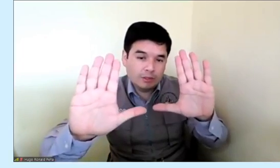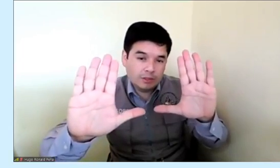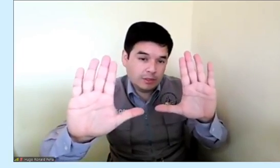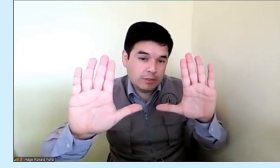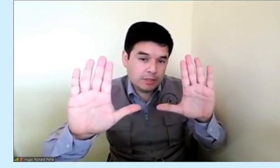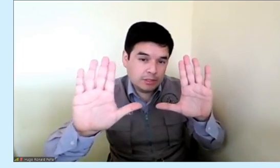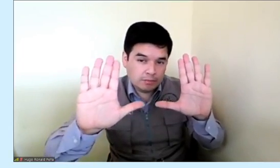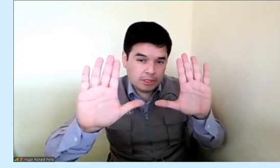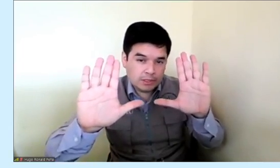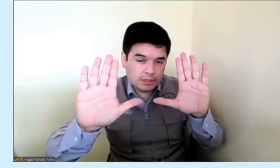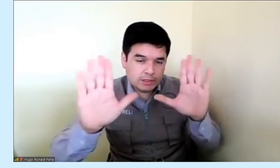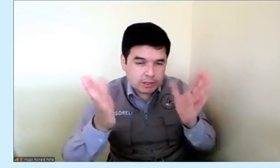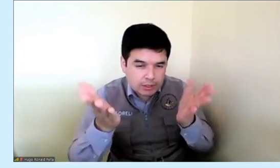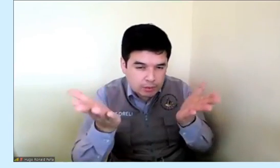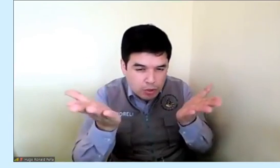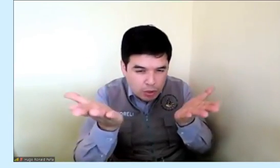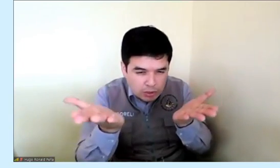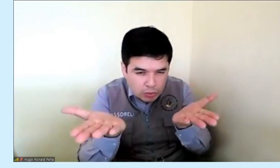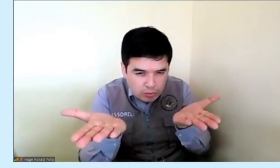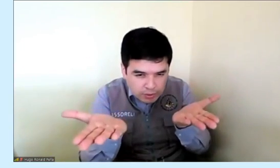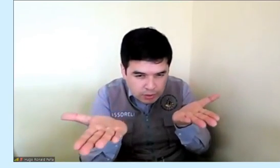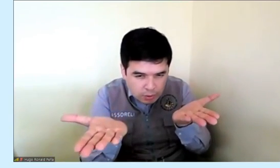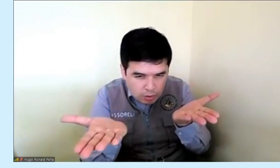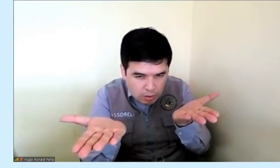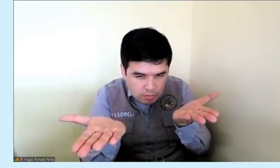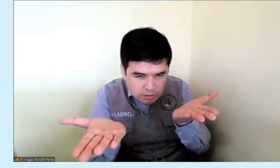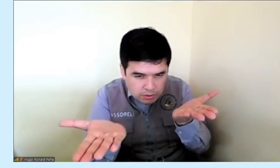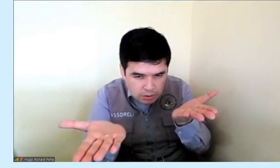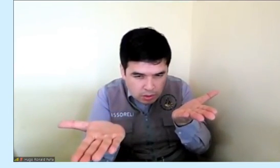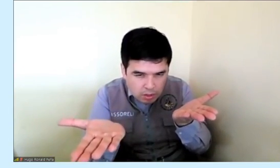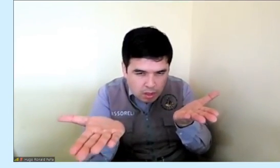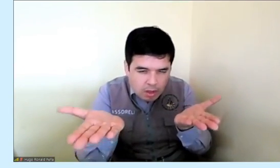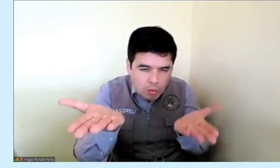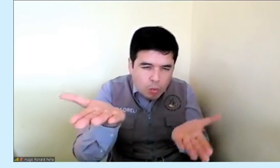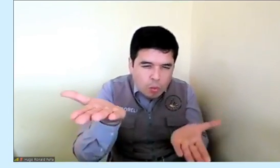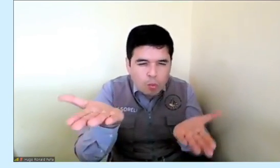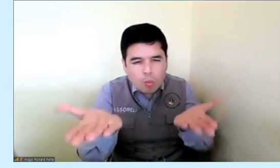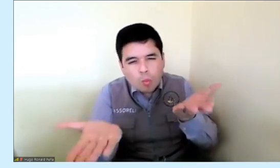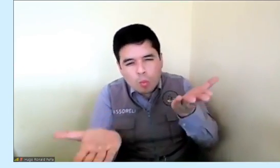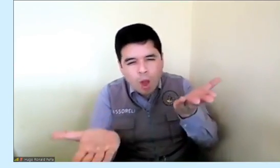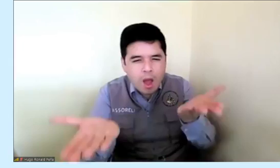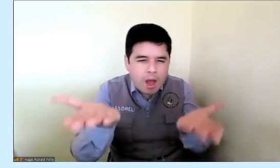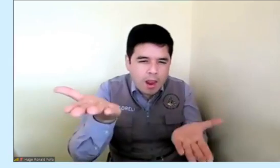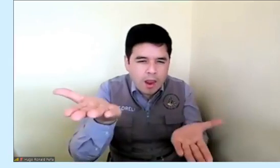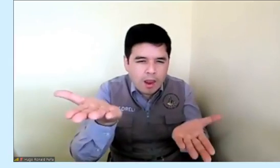O también con las palmas y el mismo movimiento. ¿Cuál?